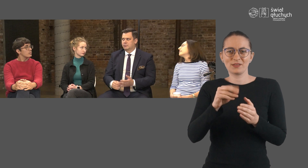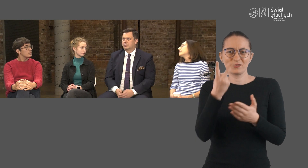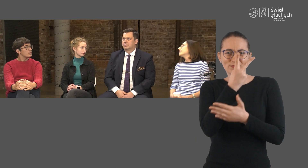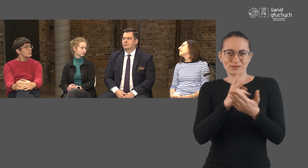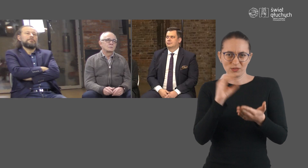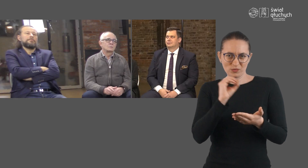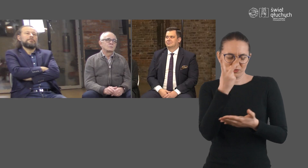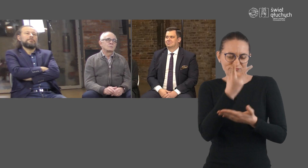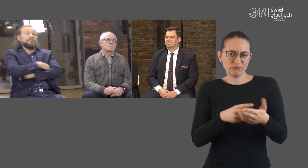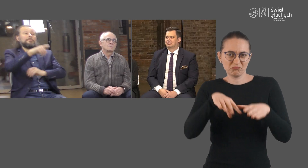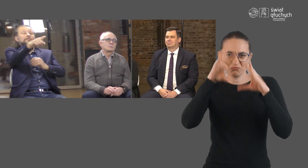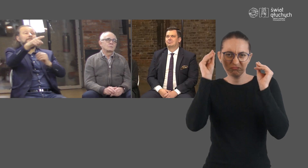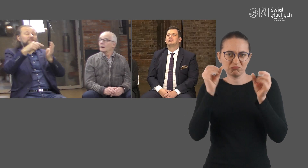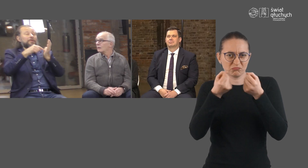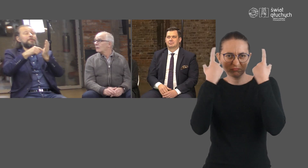pisać.